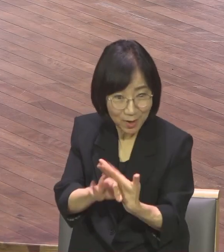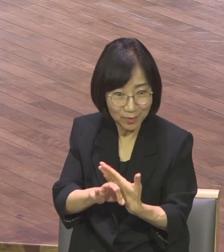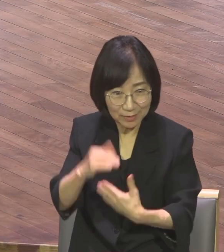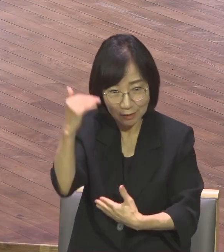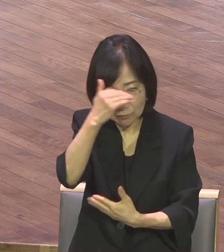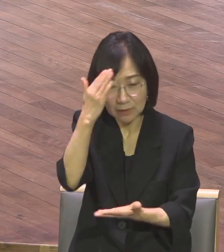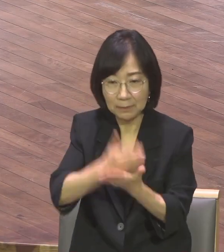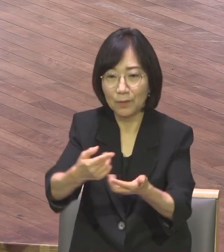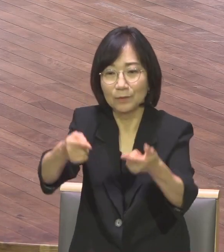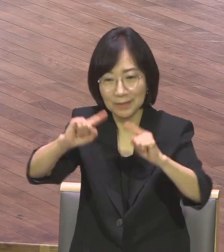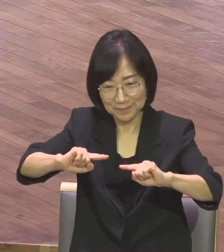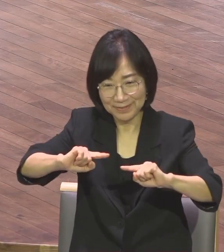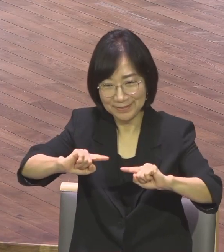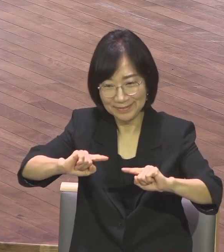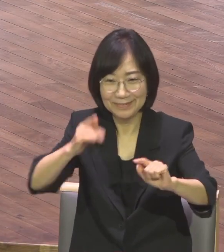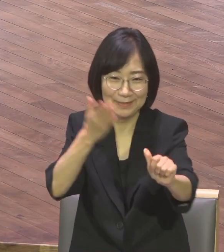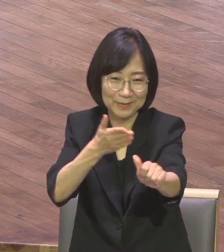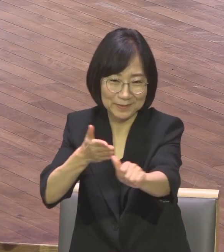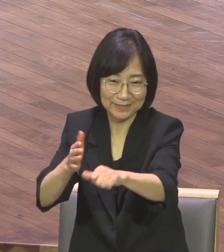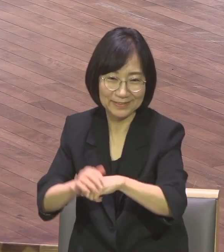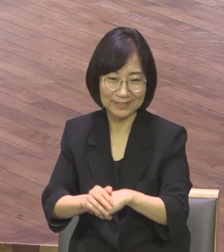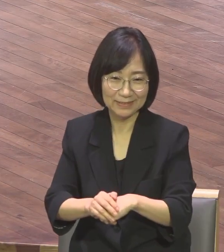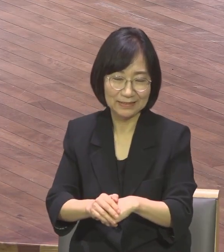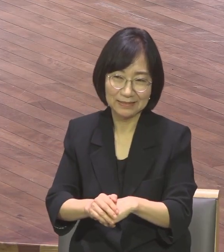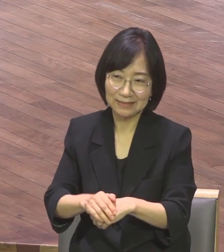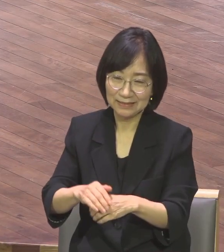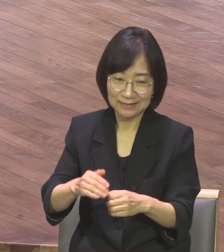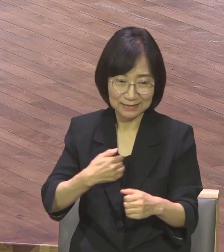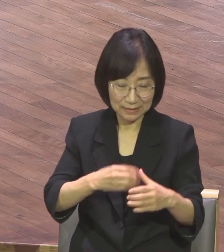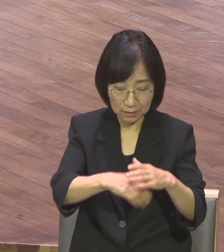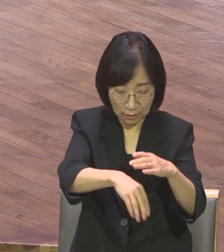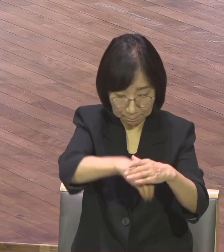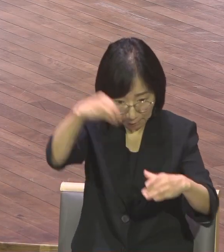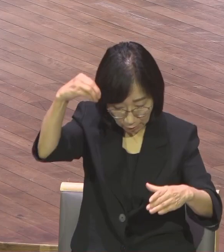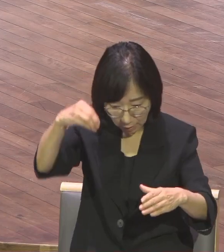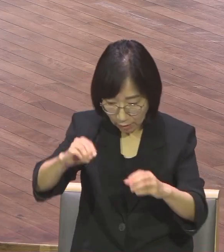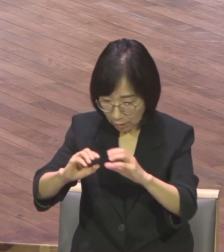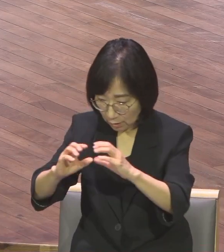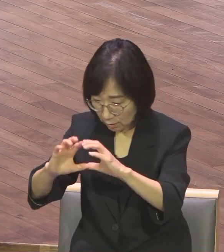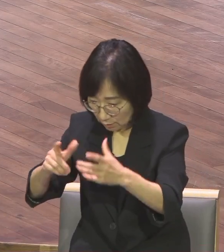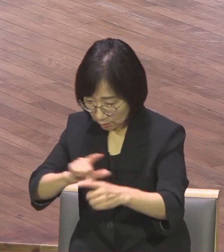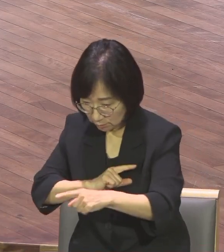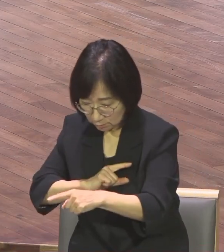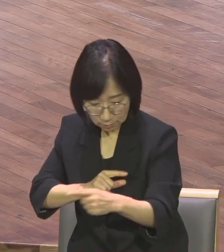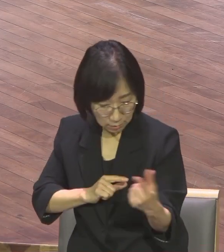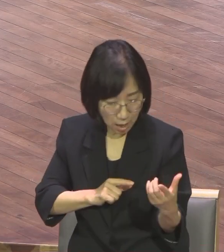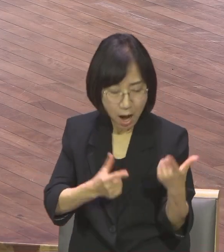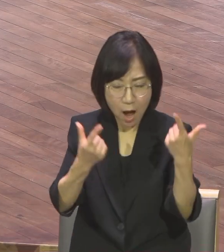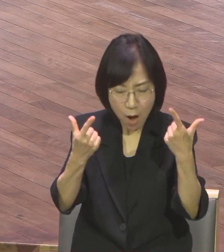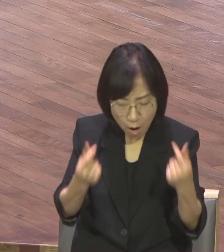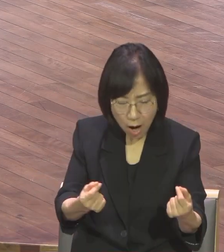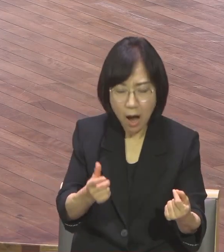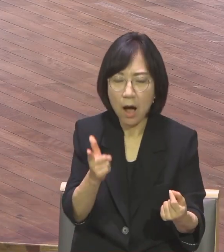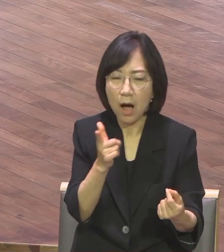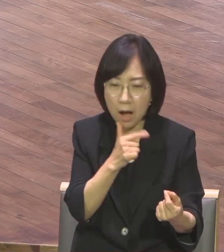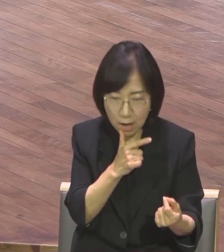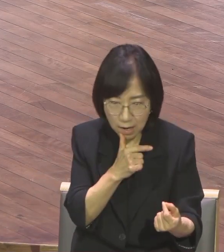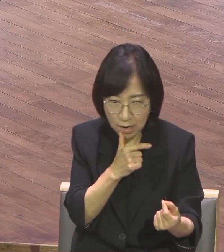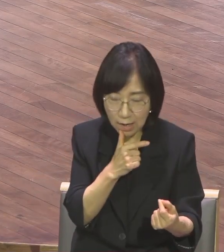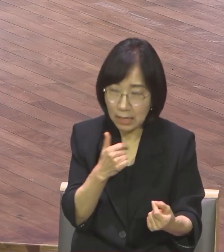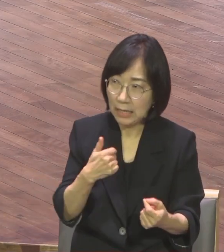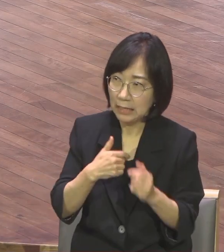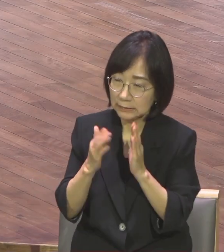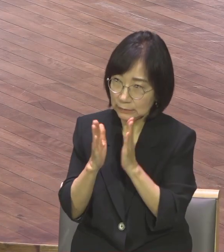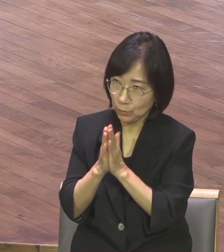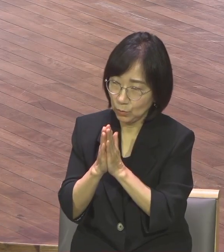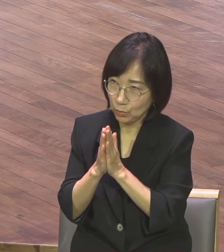모두 참석하시기 바랍니다. 하나님이 나를 이 나라를 뽑게 한 것은 하나님이 이 나라 복음을 위해서 나를 서시기 위해서 내 기도를 요청하신